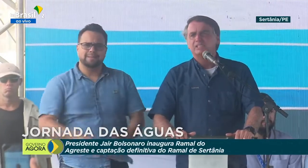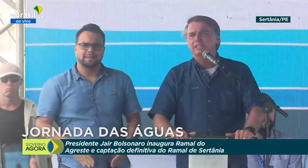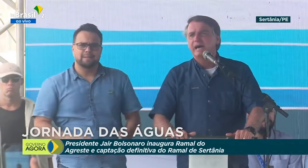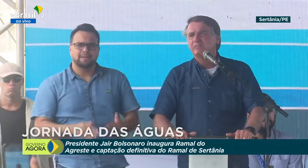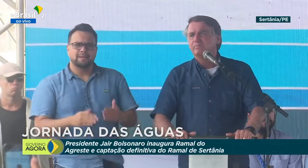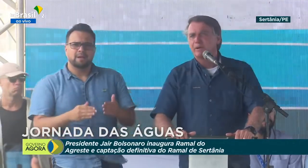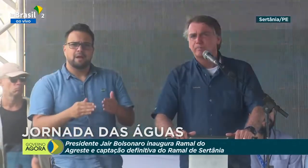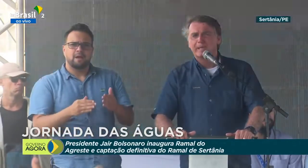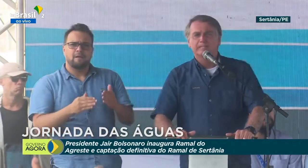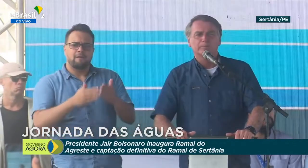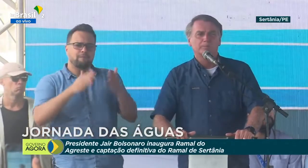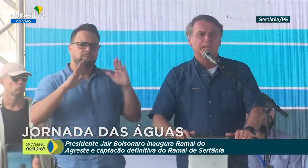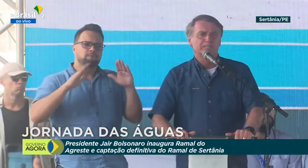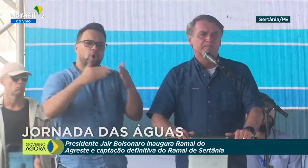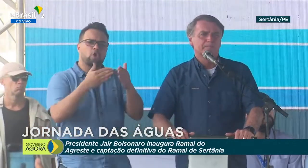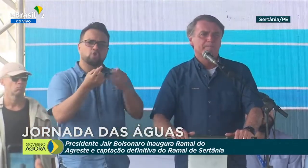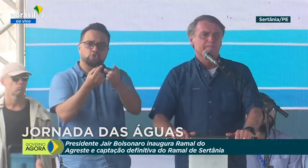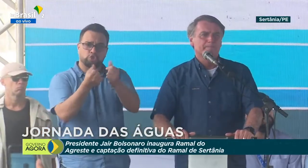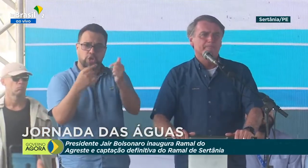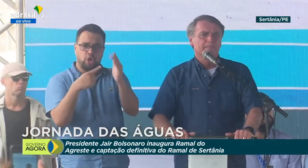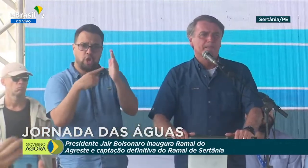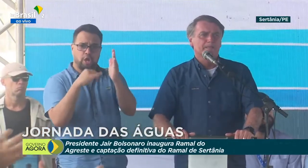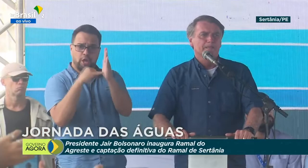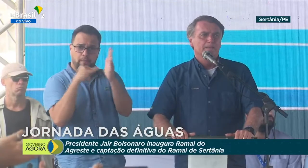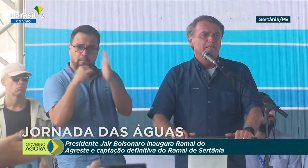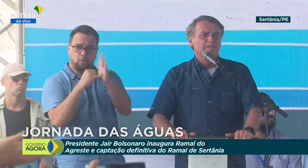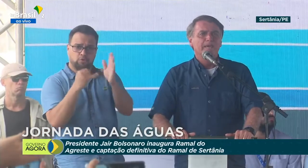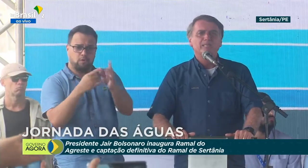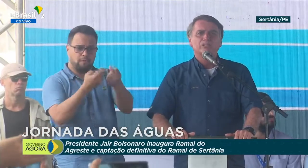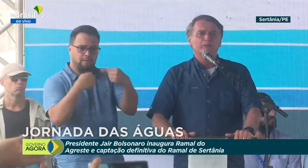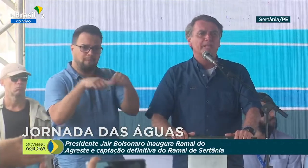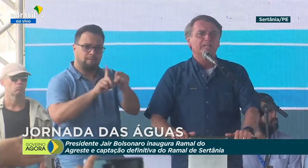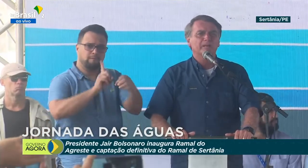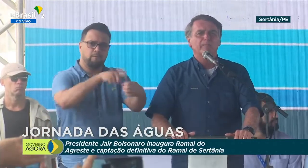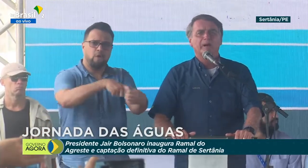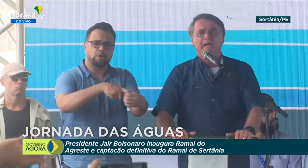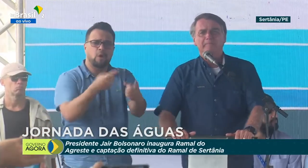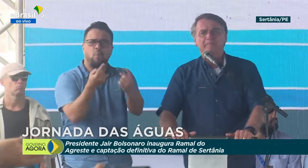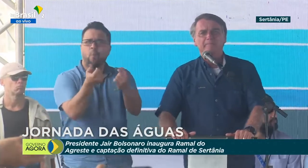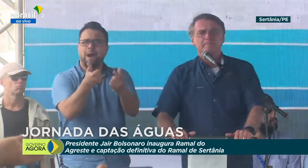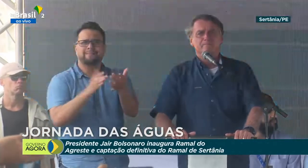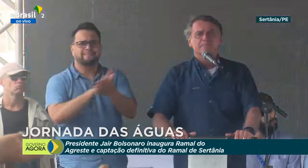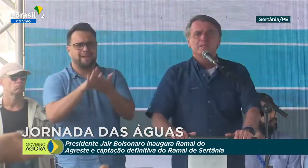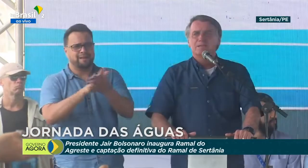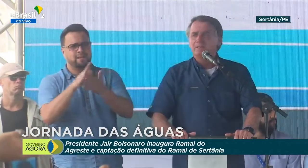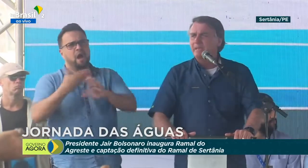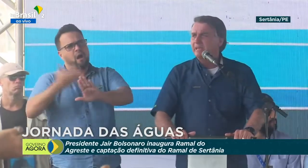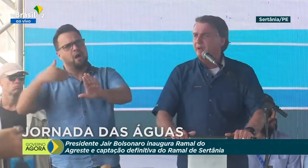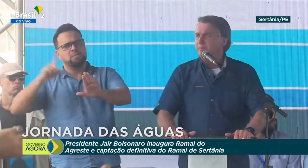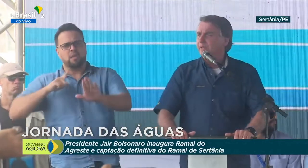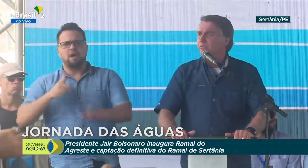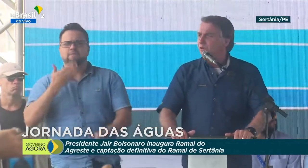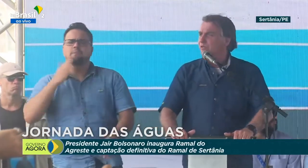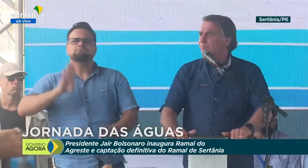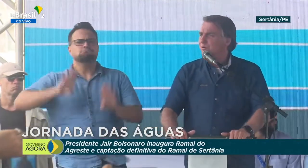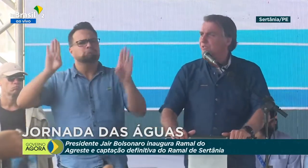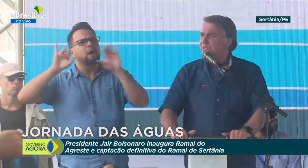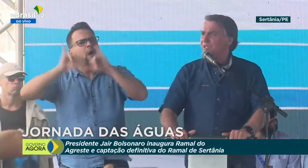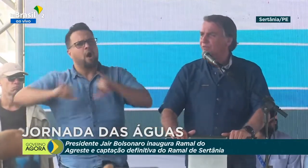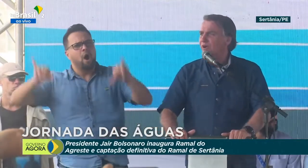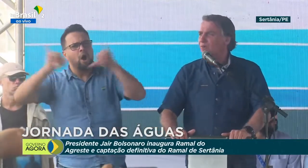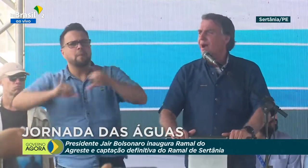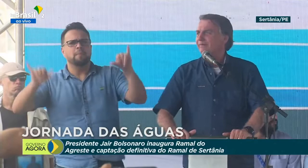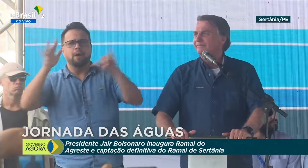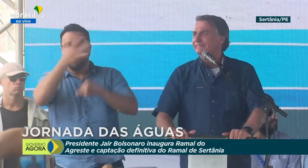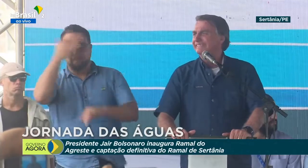era destinado para o bem da população. Desde durante a campanha. Se bem que em campanha todo mundo disse